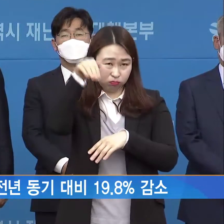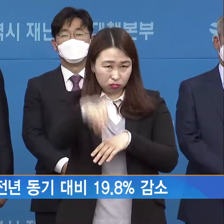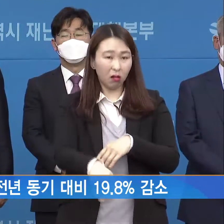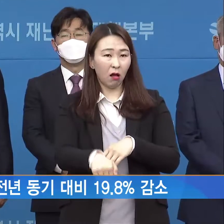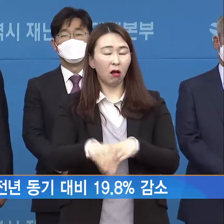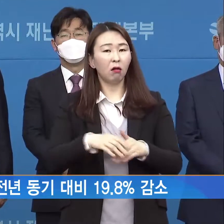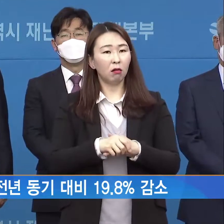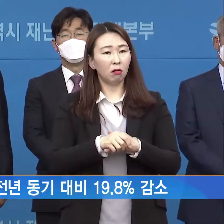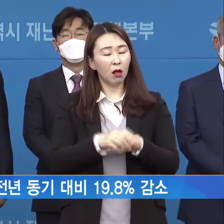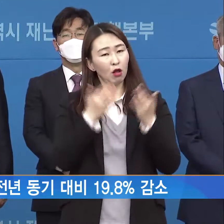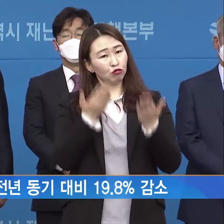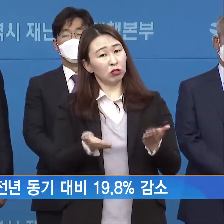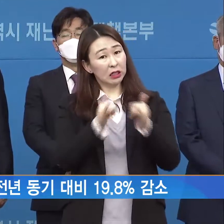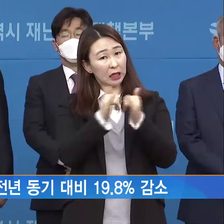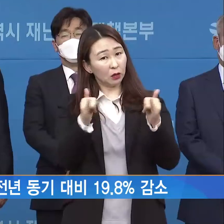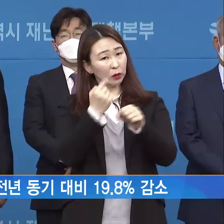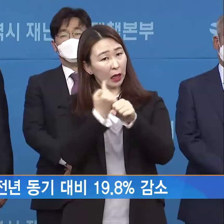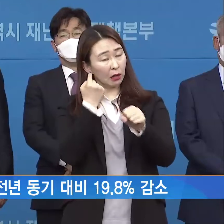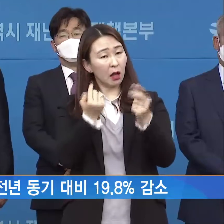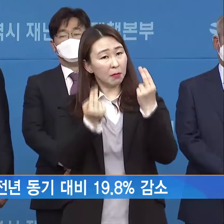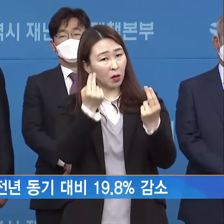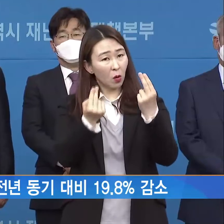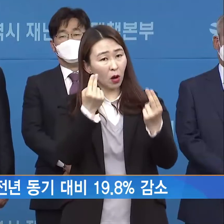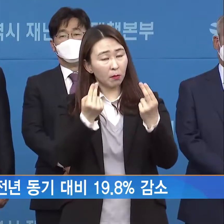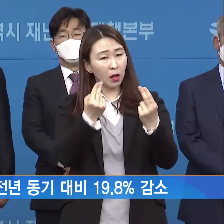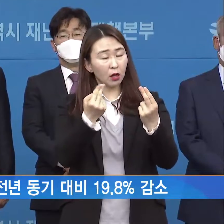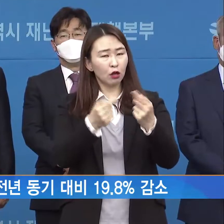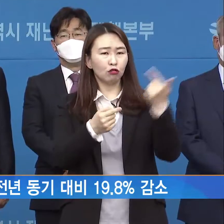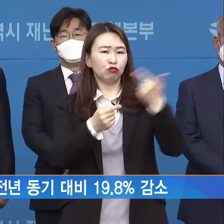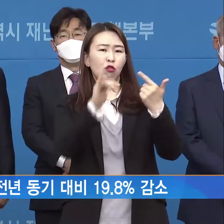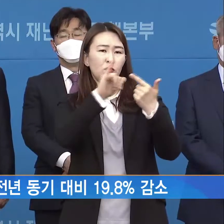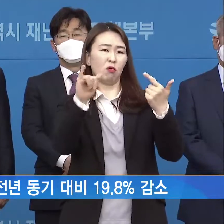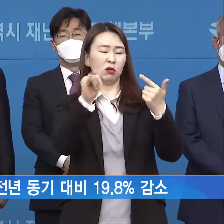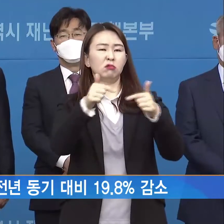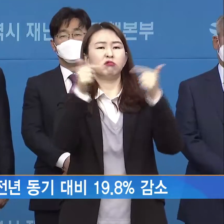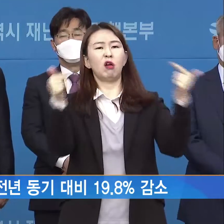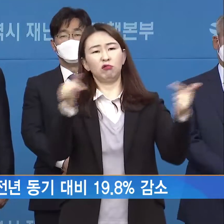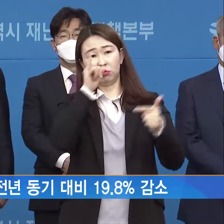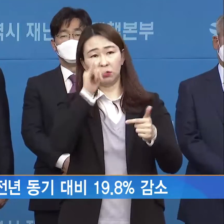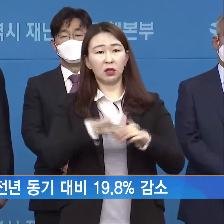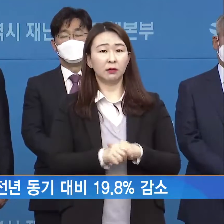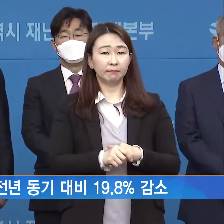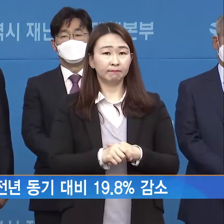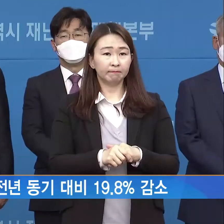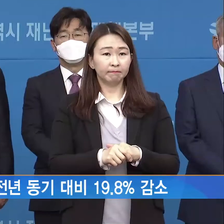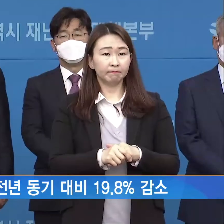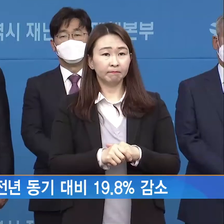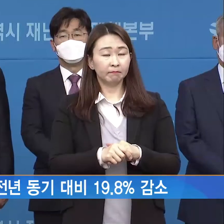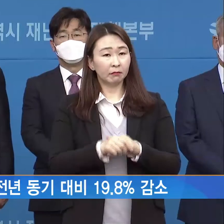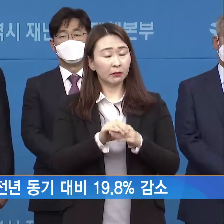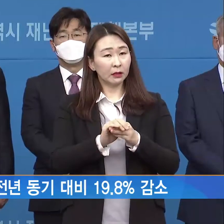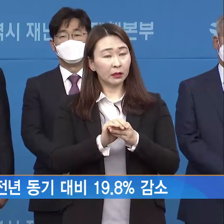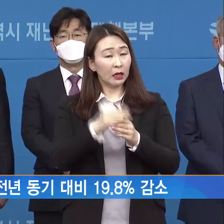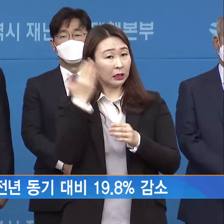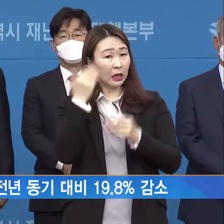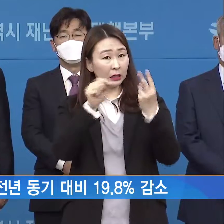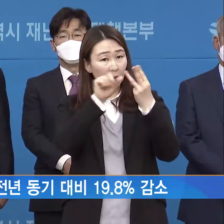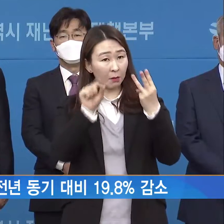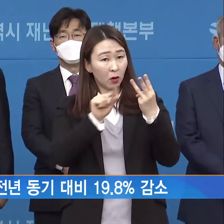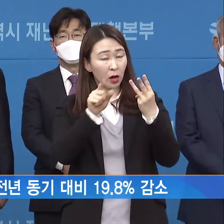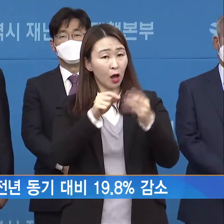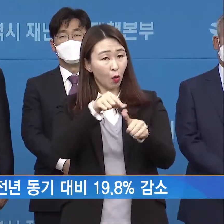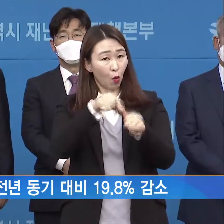증가하였고, 취직자도 작년 동기 대비 6천 명이 증가하였습니다. 지난 3월